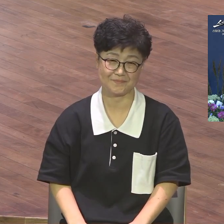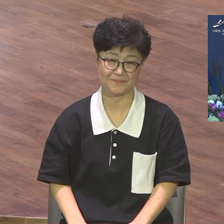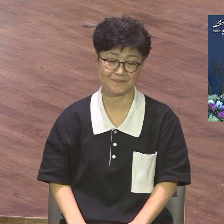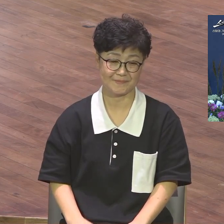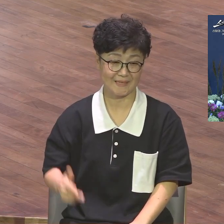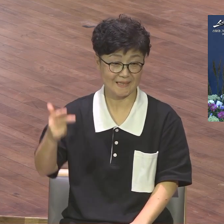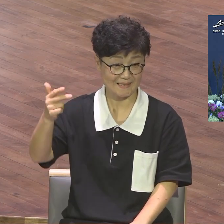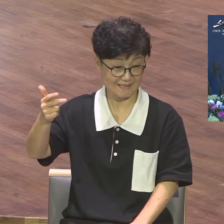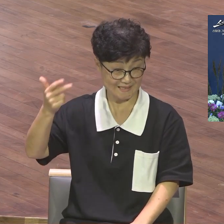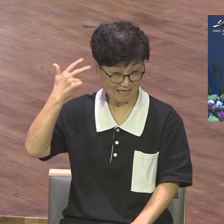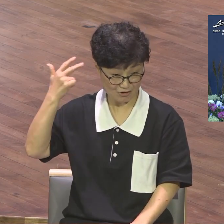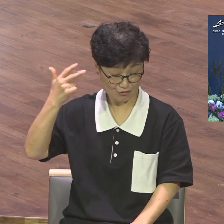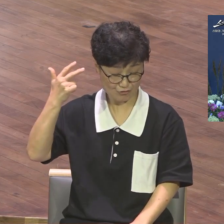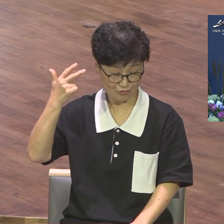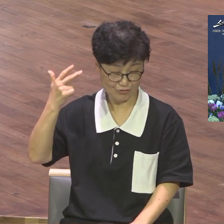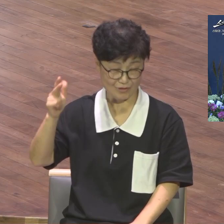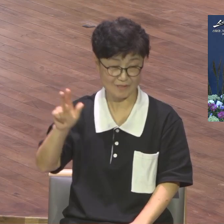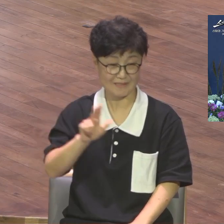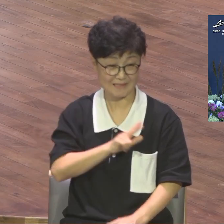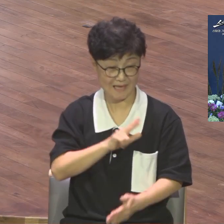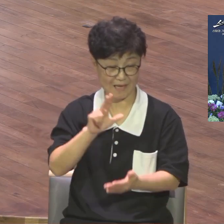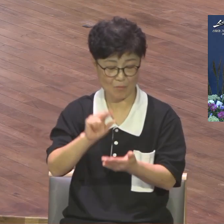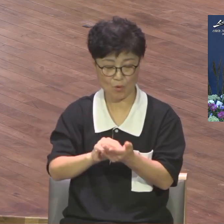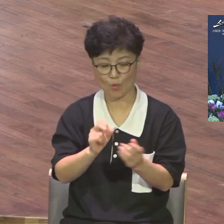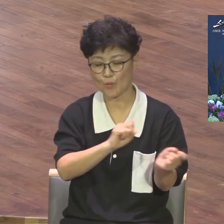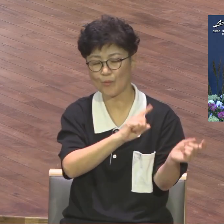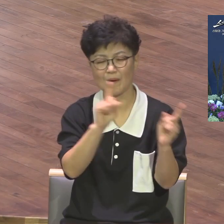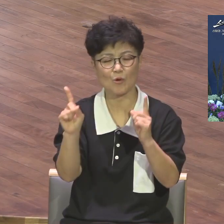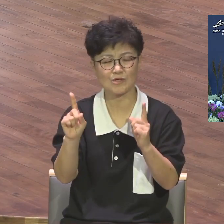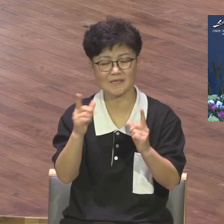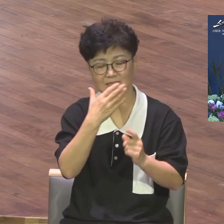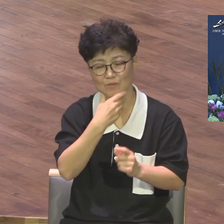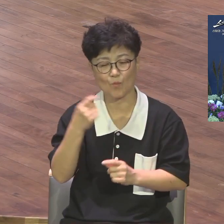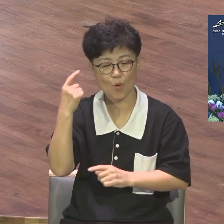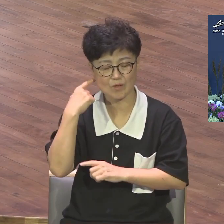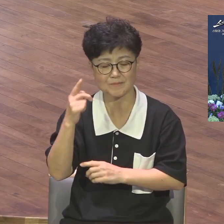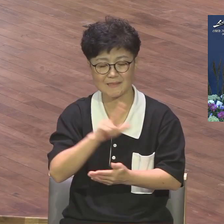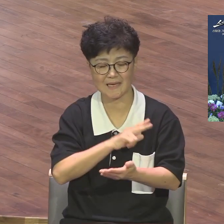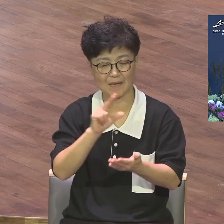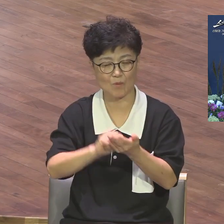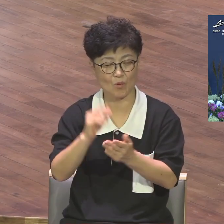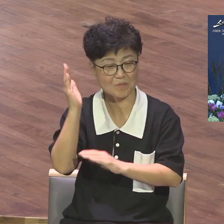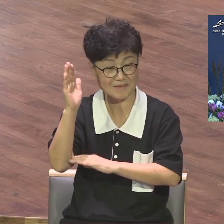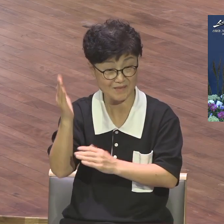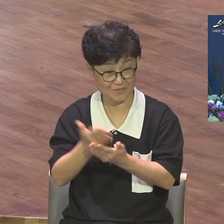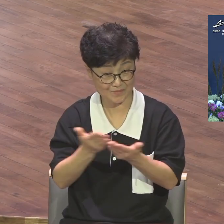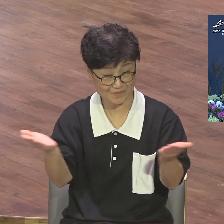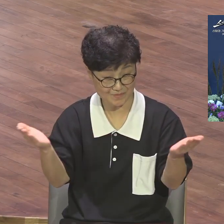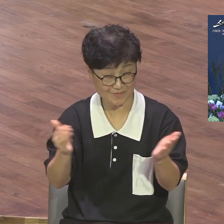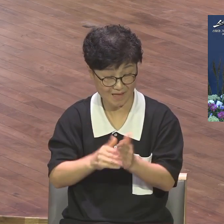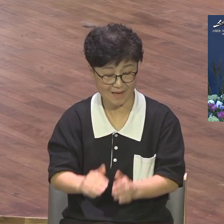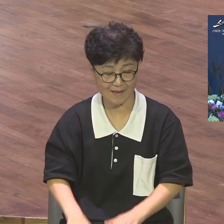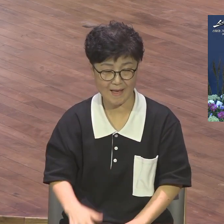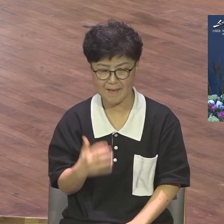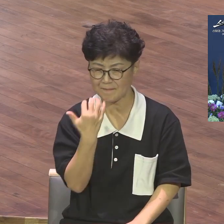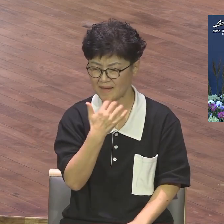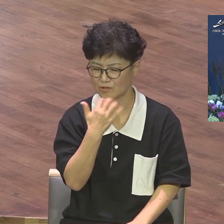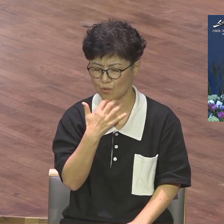회복시키는 복음 귀한 강단 말씀을 받았습니다. 다혈질이었죠. 이 베드로는 그의